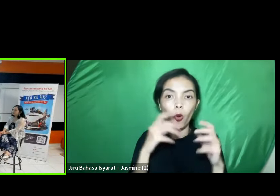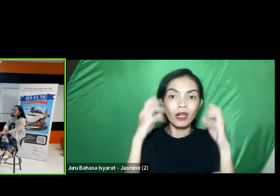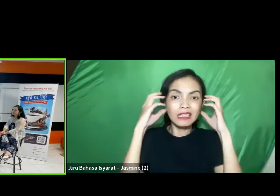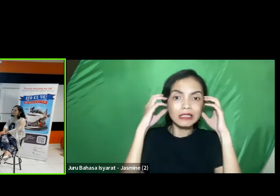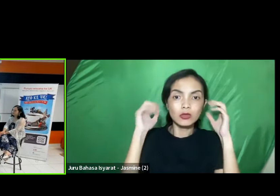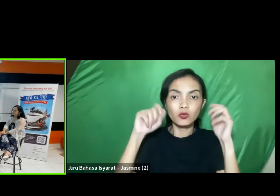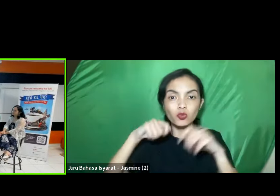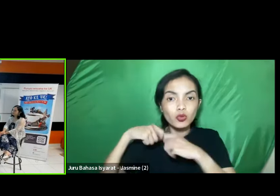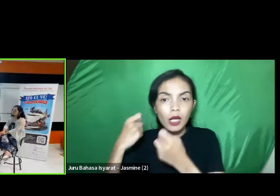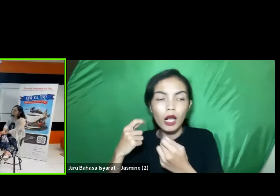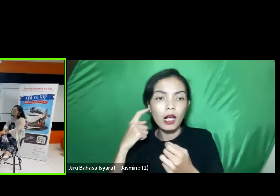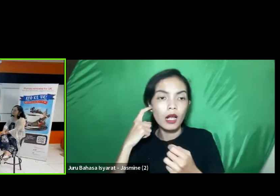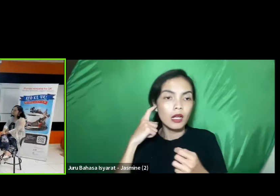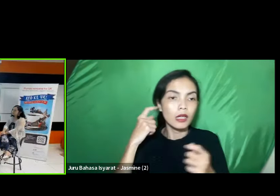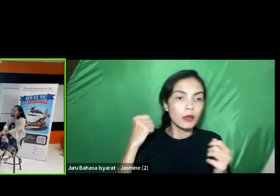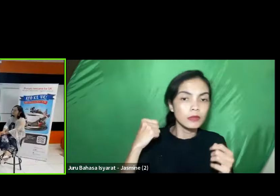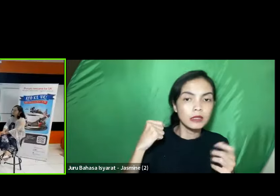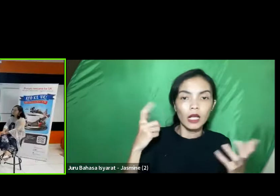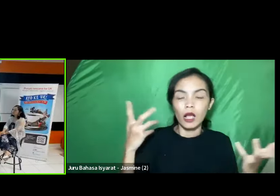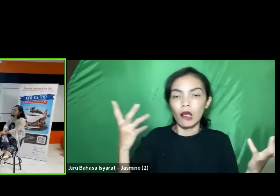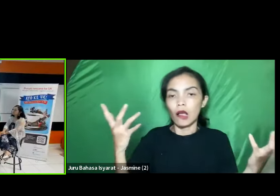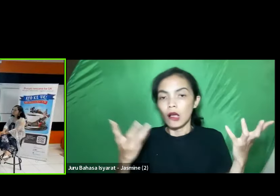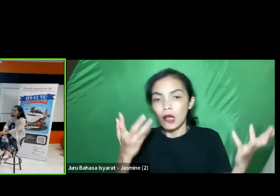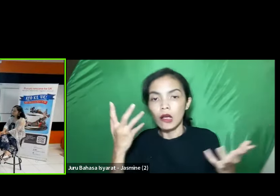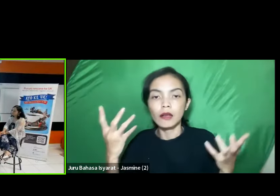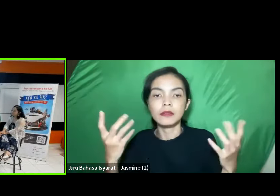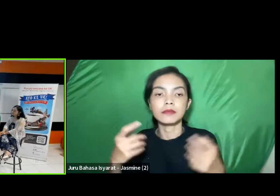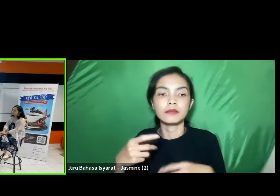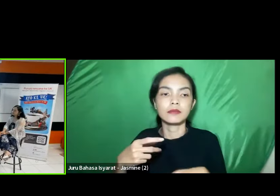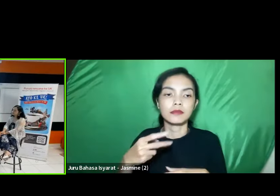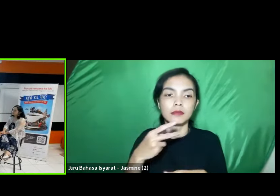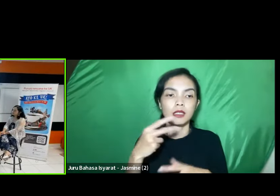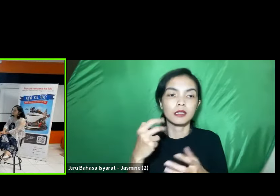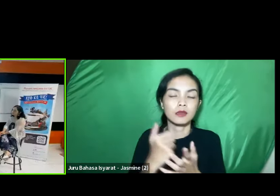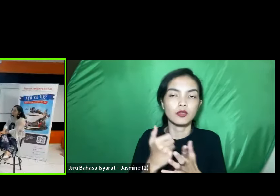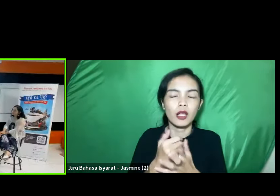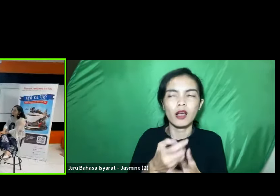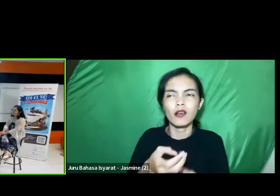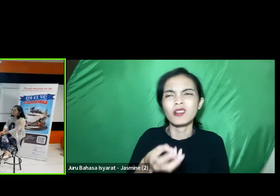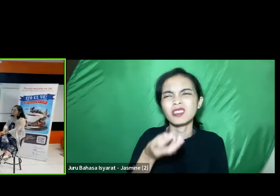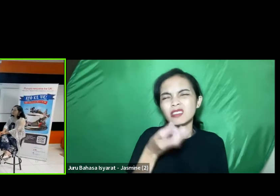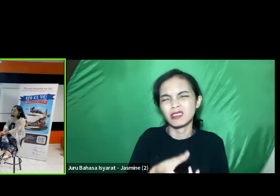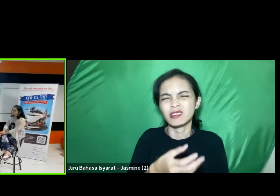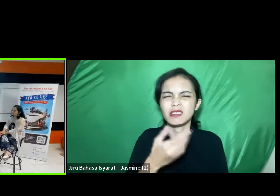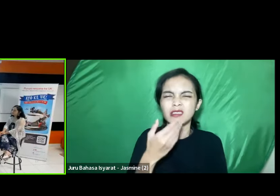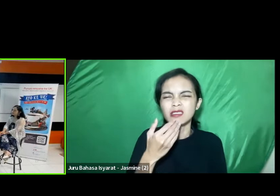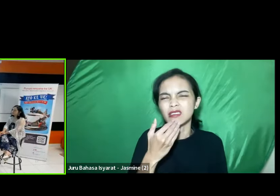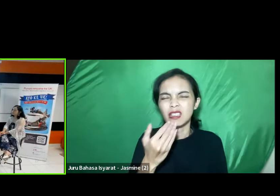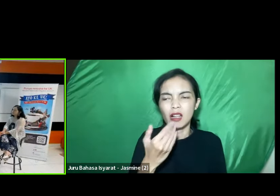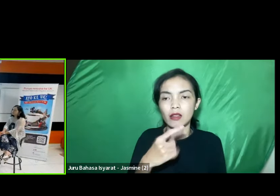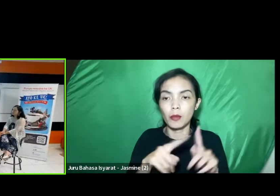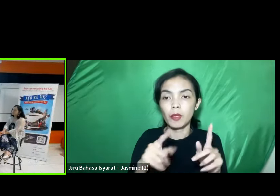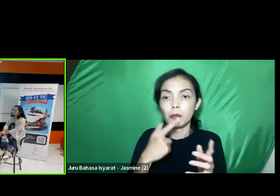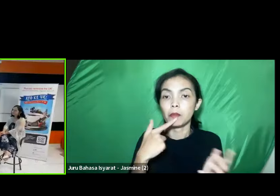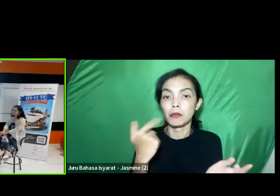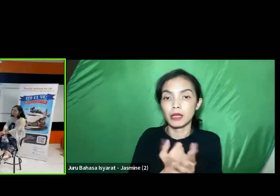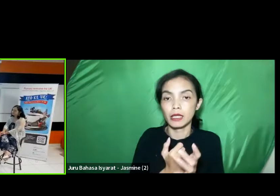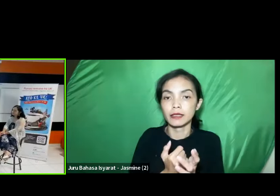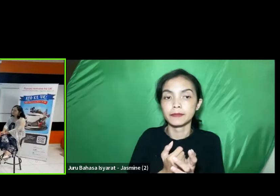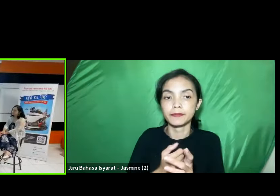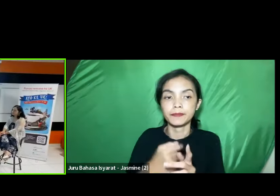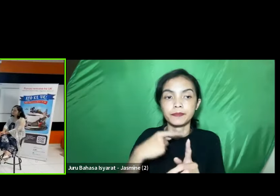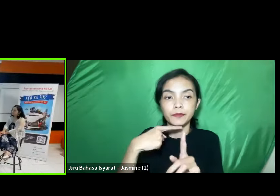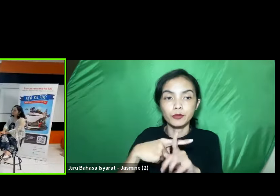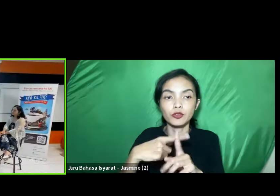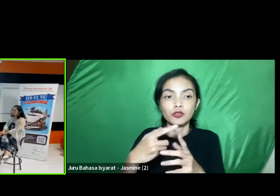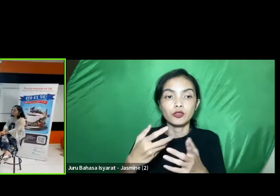enggak bisa dengar apa-apa atau gitu-gitu loh jadi itu hal-hal yang sebenarnya kelihatannya kayak secondary tapi sebenarnya itu paling penting gitu apalagi